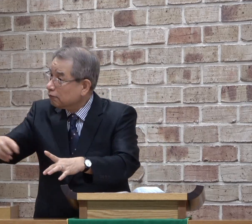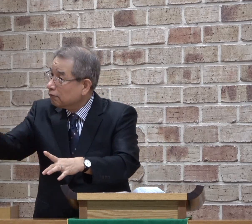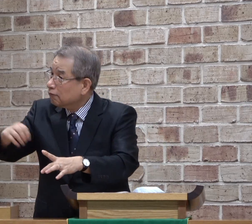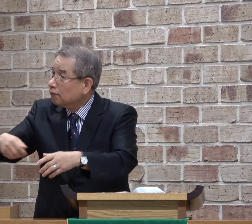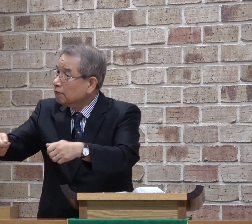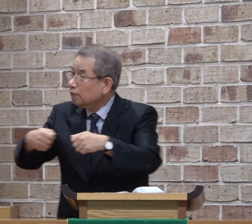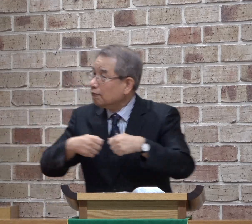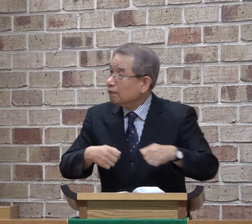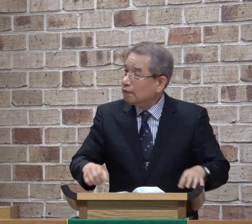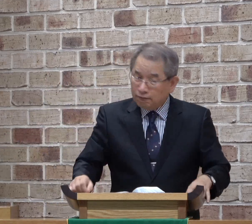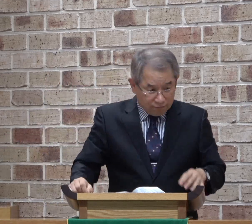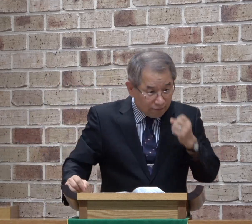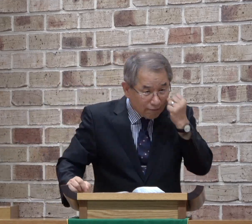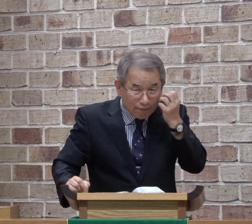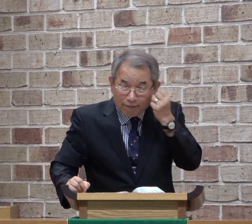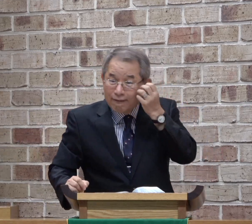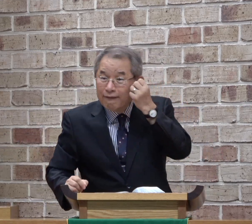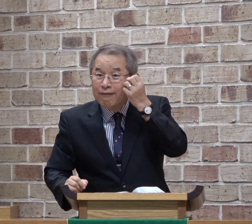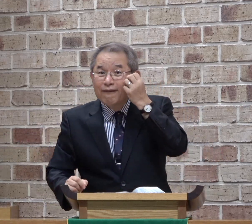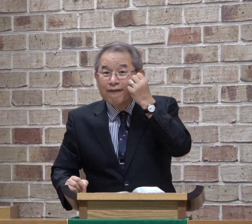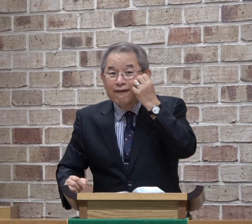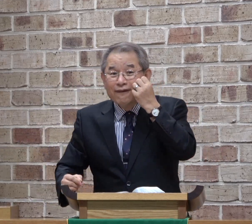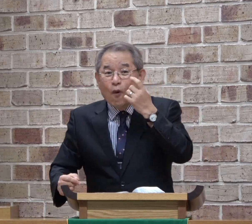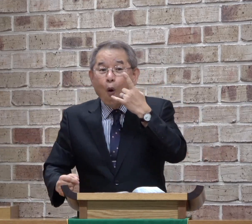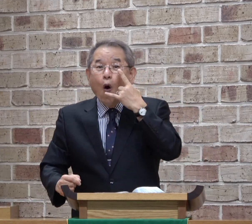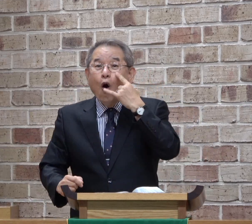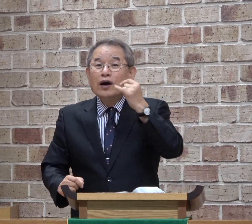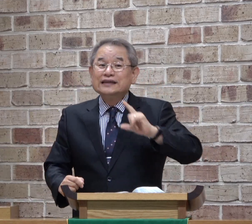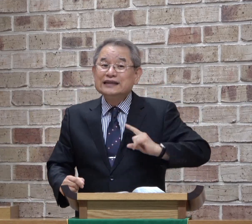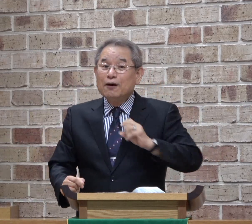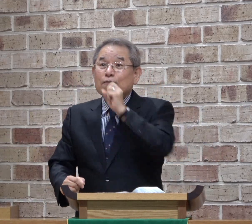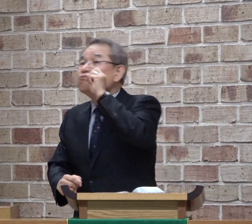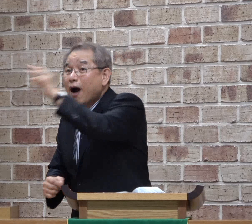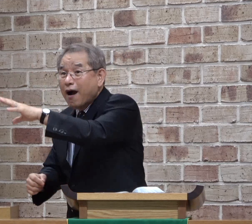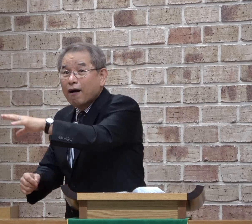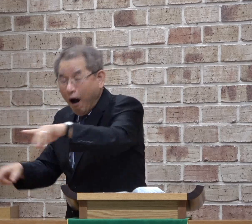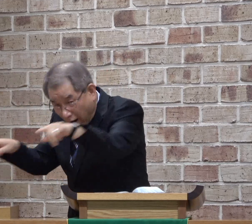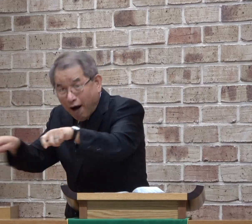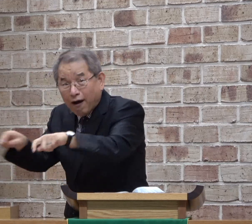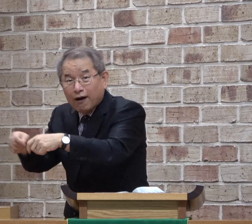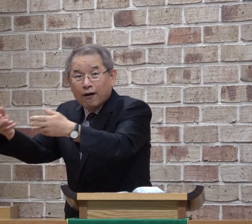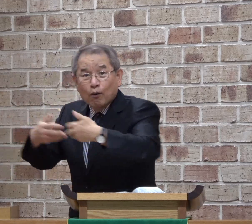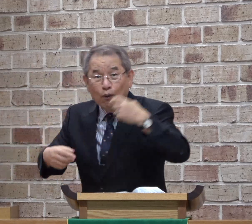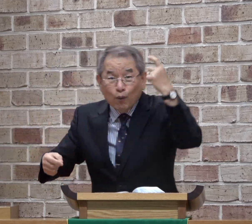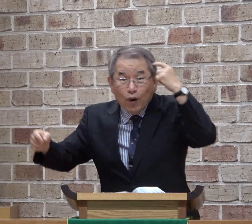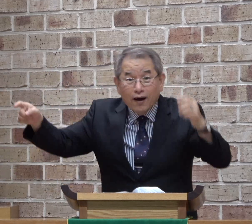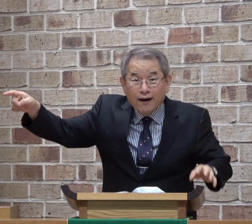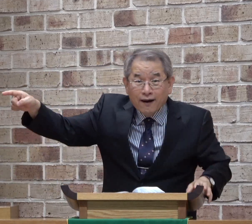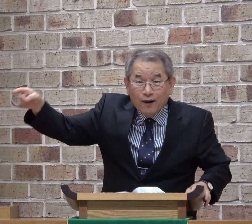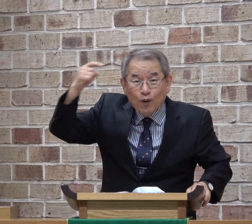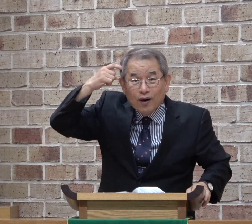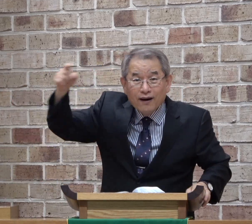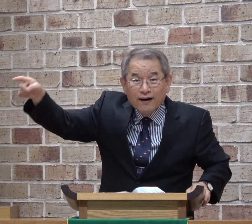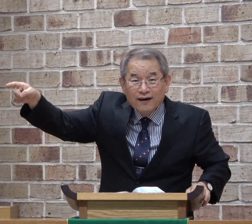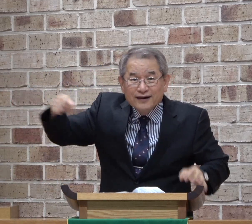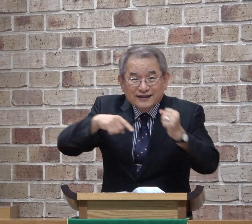돈을 받지 않고 담아서 주셨습니다. 이상했습니다. 엄마 이름만 됐을 뿐인데 가게 아주머니가